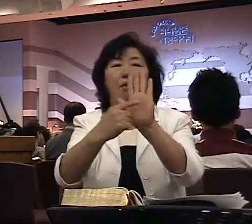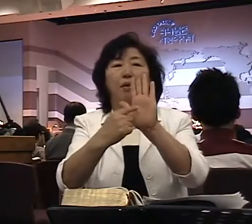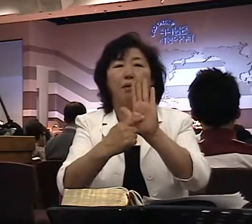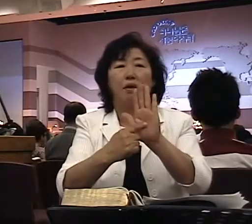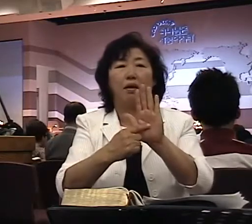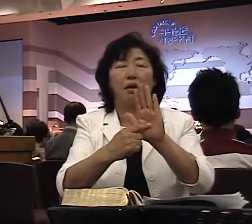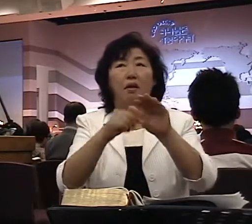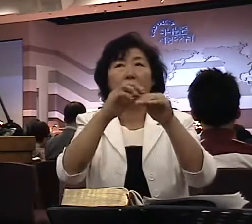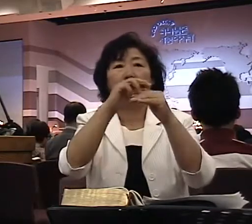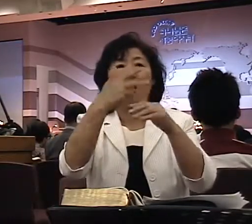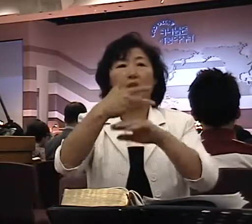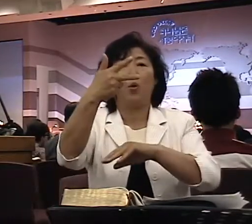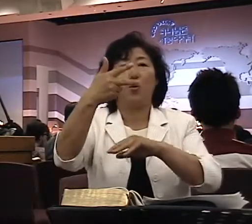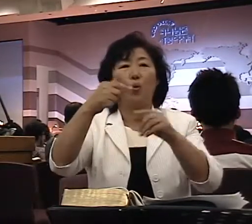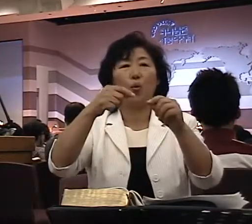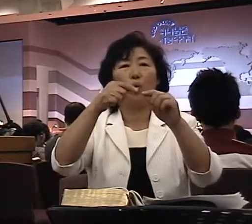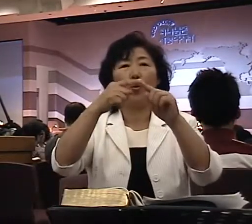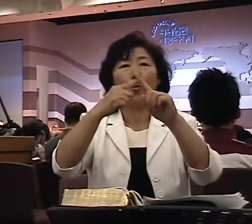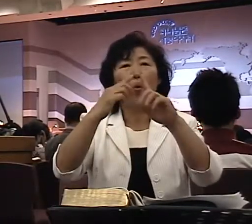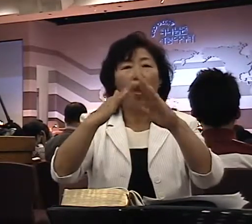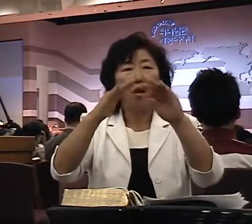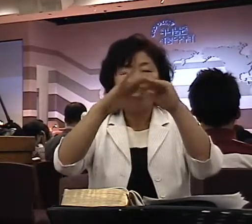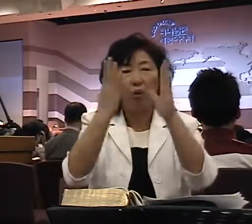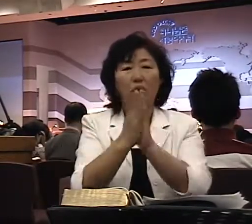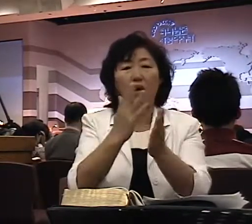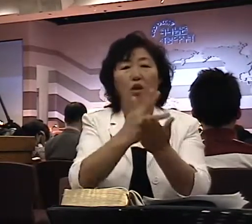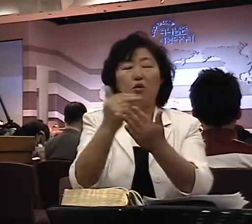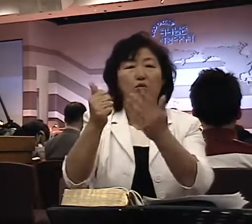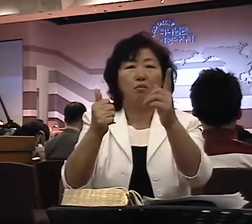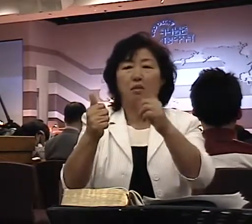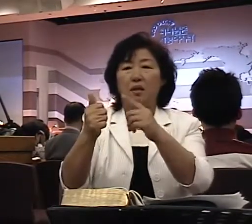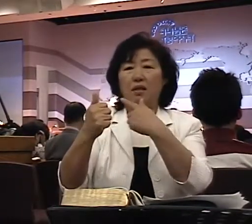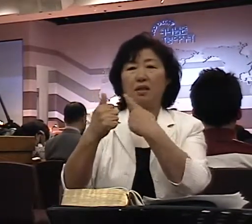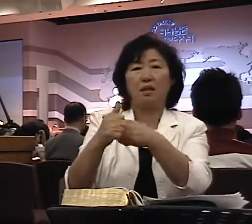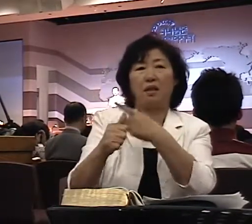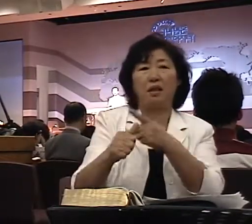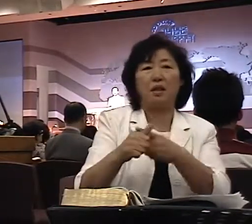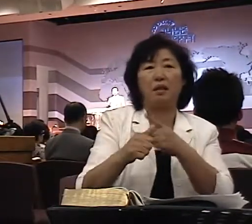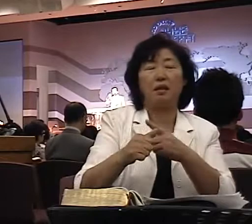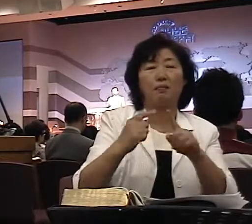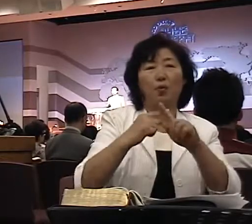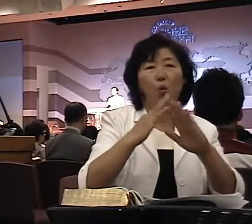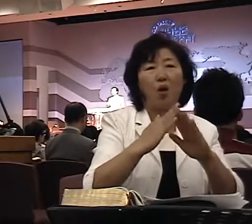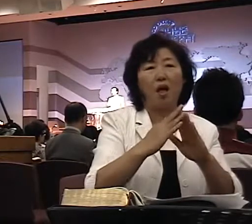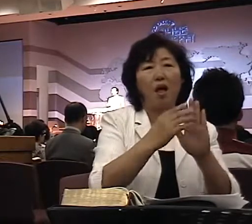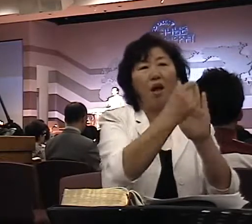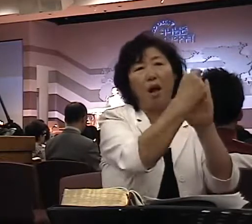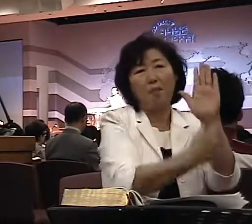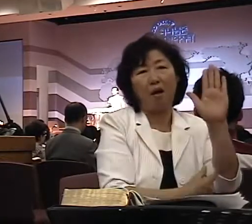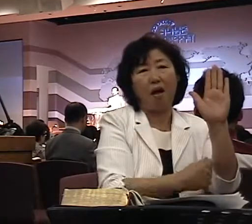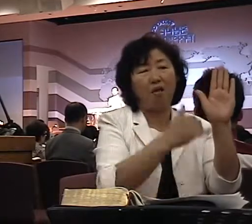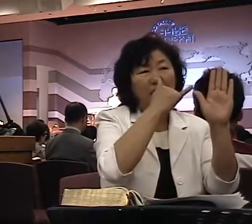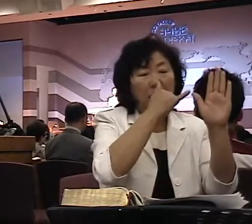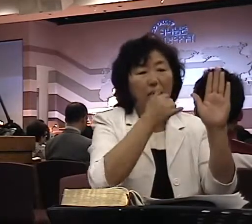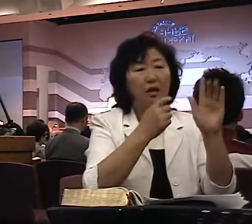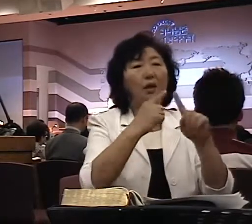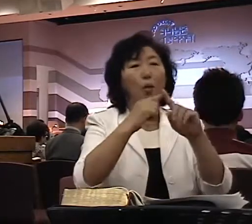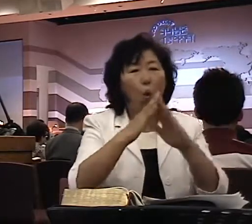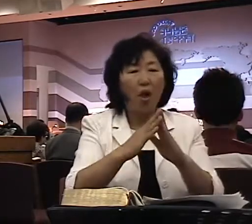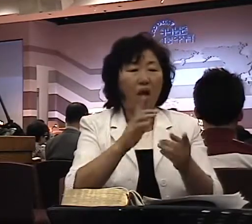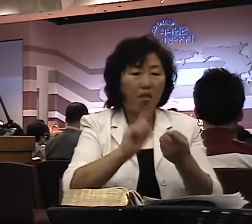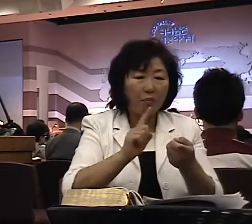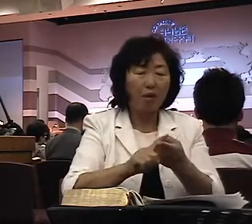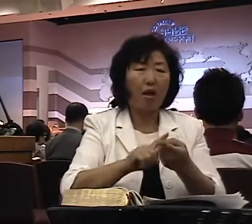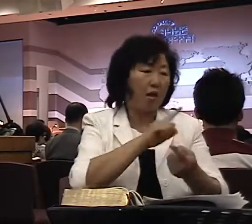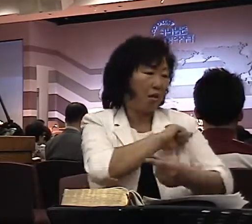다수가 주님께로부터 책망을 받습니다. 너희들은 교회의 간판은 걸고 있지만 교회답게 능력도 발휘하지